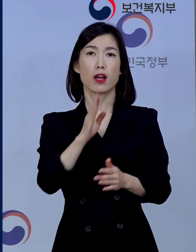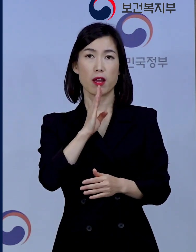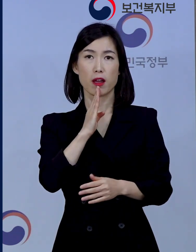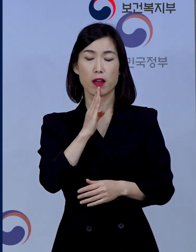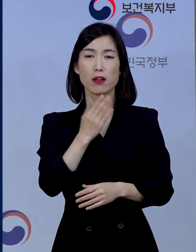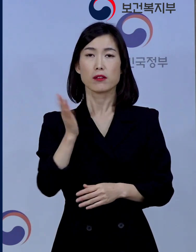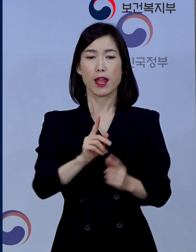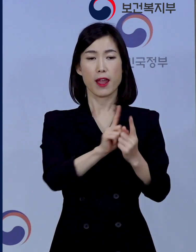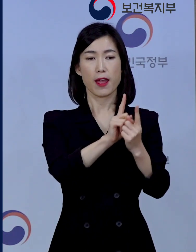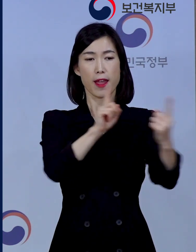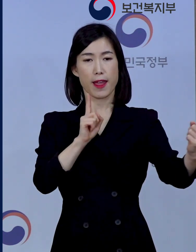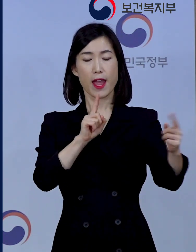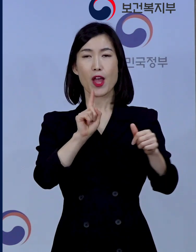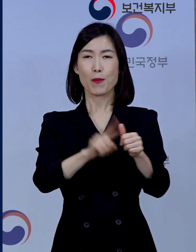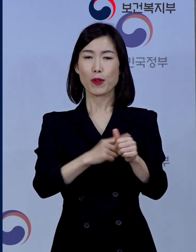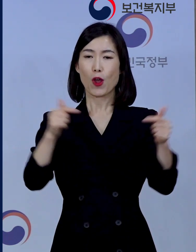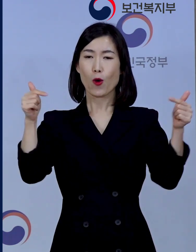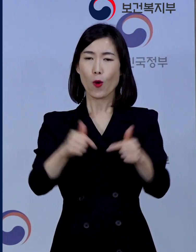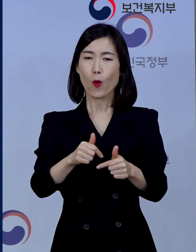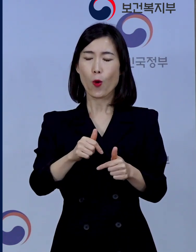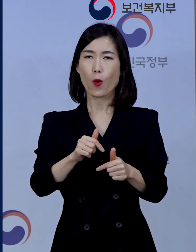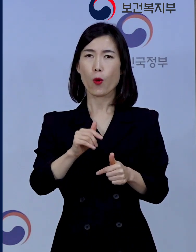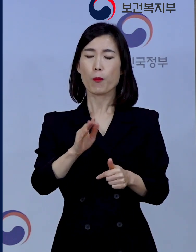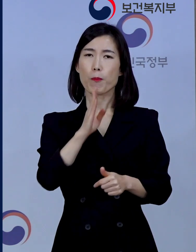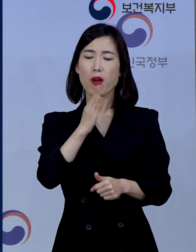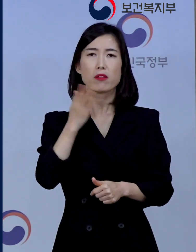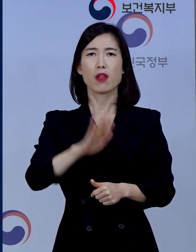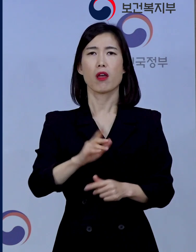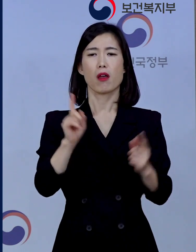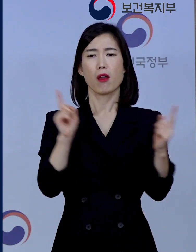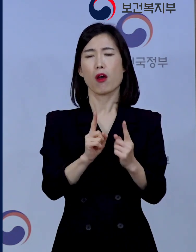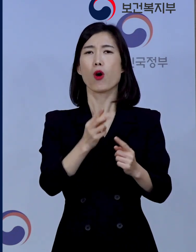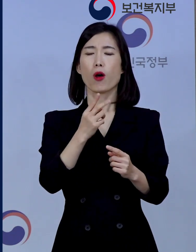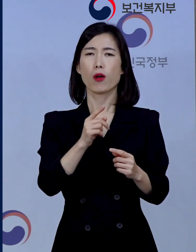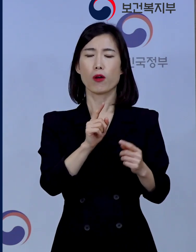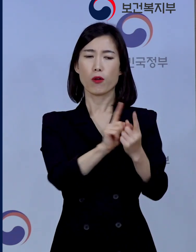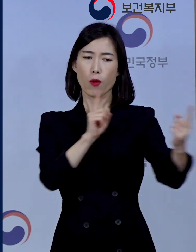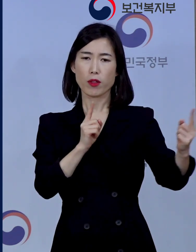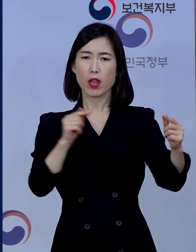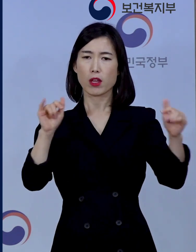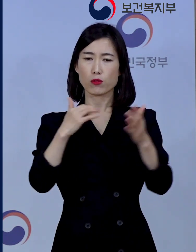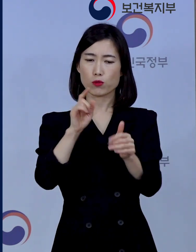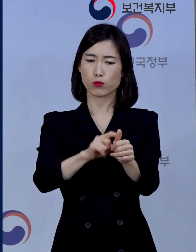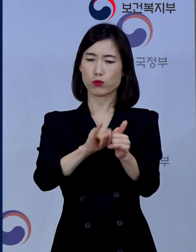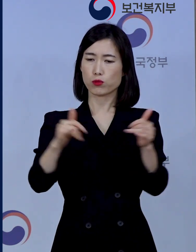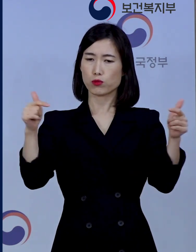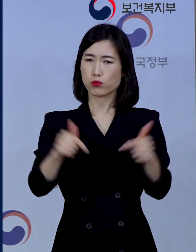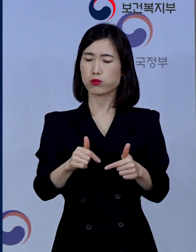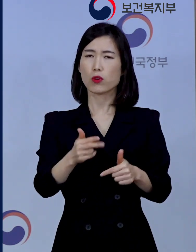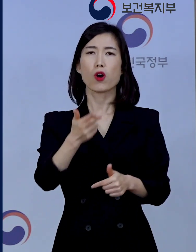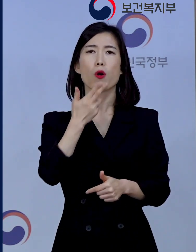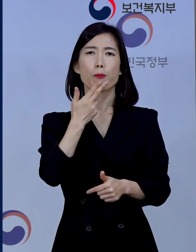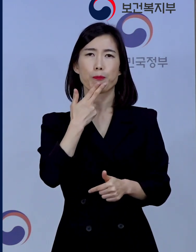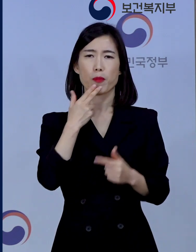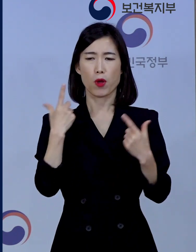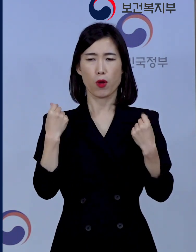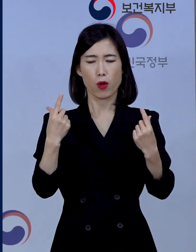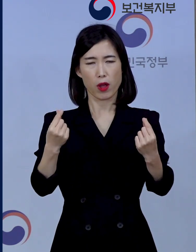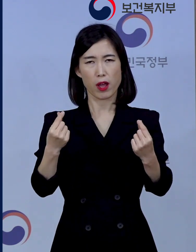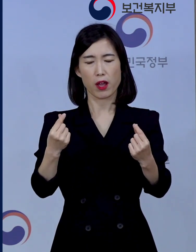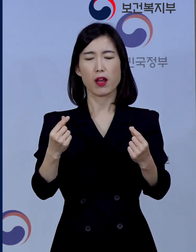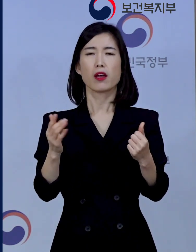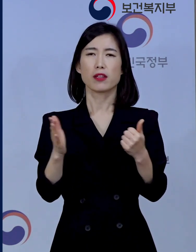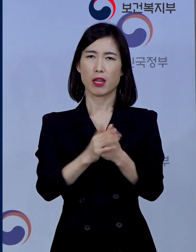거리두기의 효과가 나타날 시기이지만 유행 차단과 환자 감소 효과는 충분히 나타나지 않고